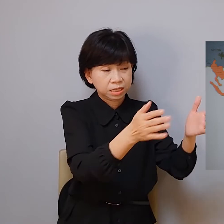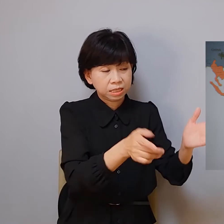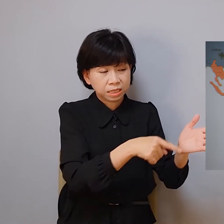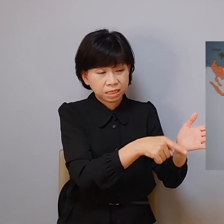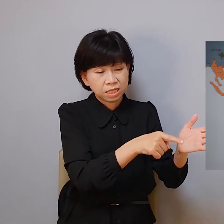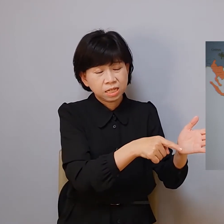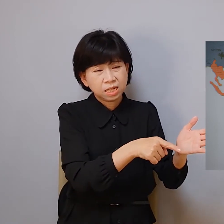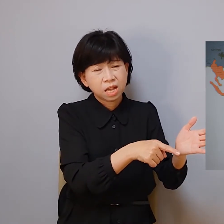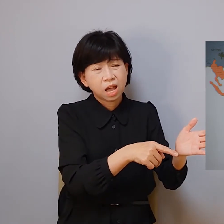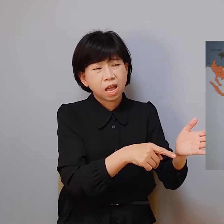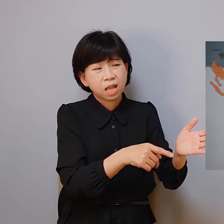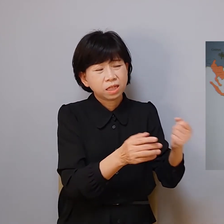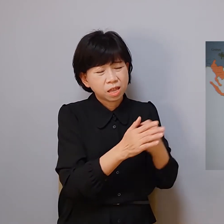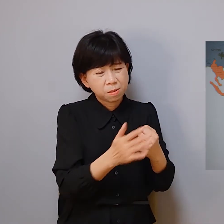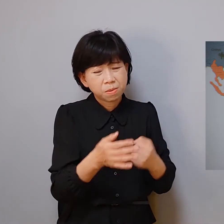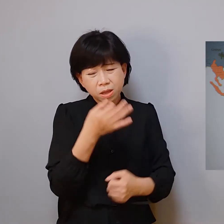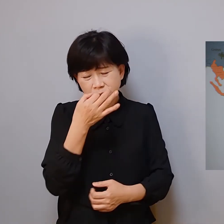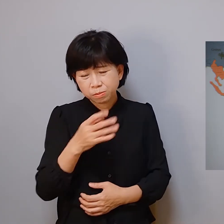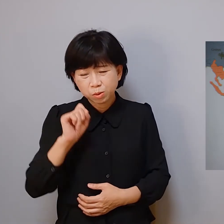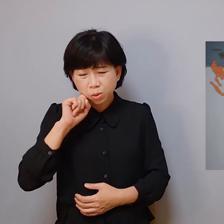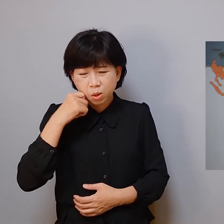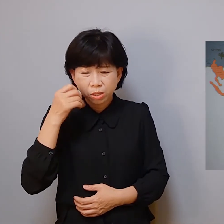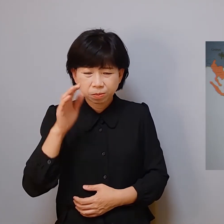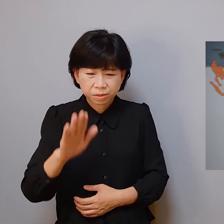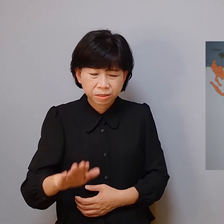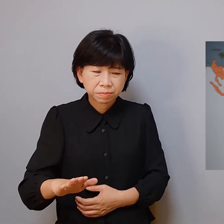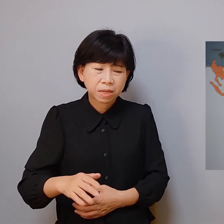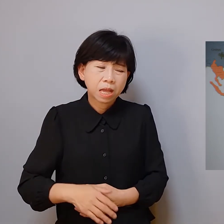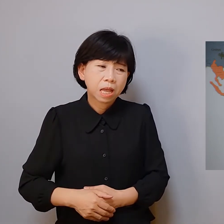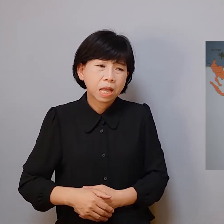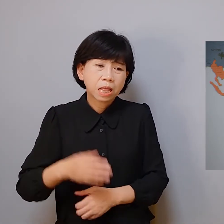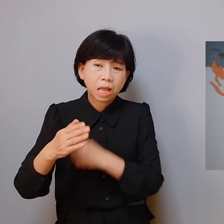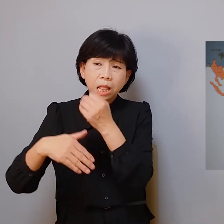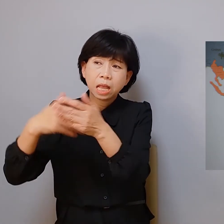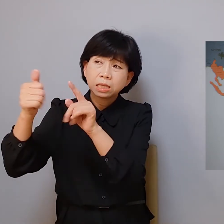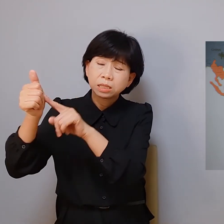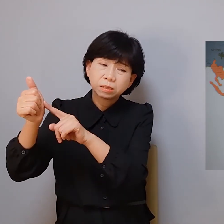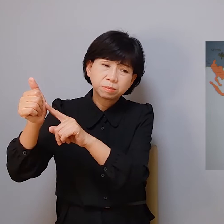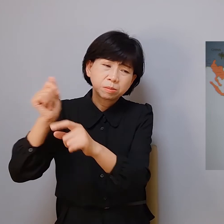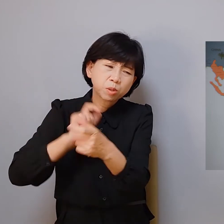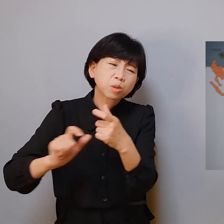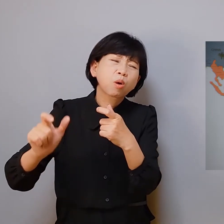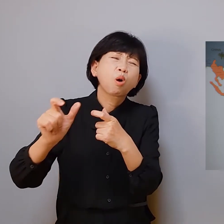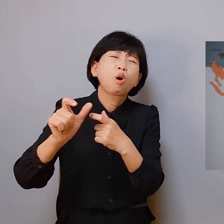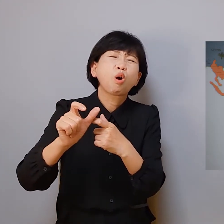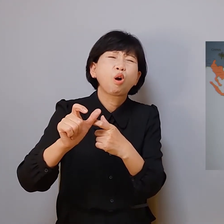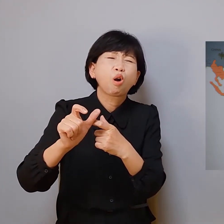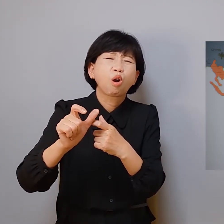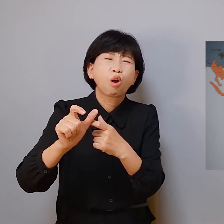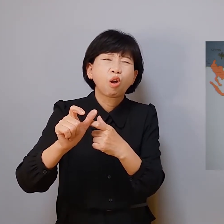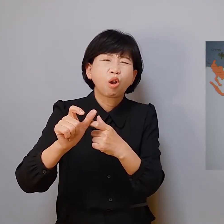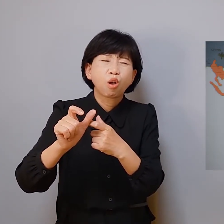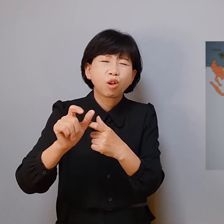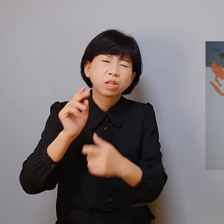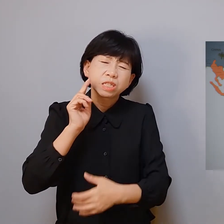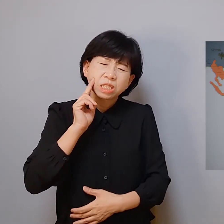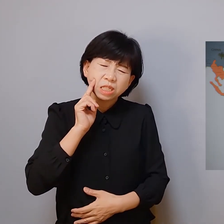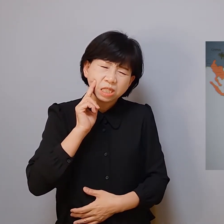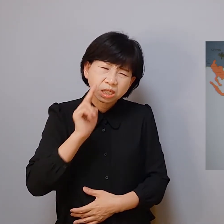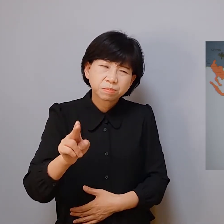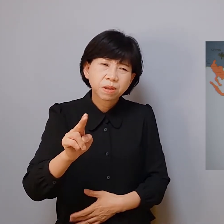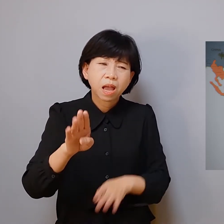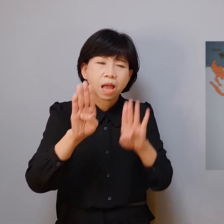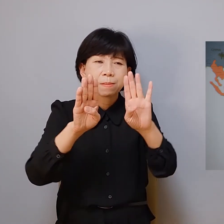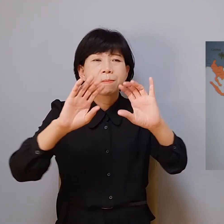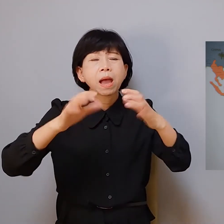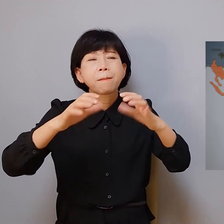힘든 상황에 있는 이 백성들이지만, 그 나라의 형편이지만 하나님은 더 다른, 더 심한